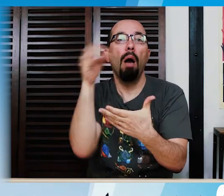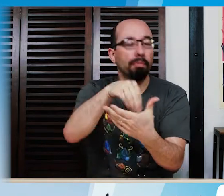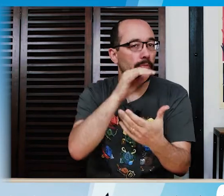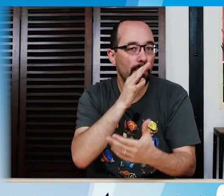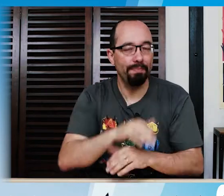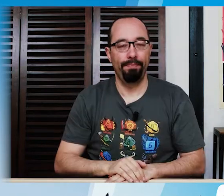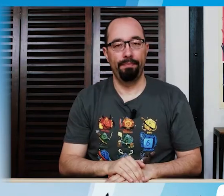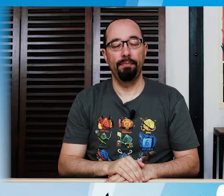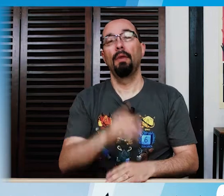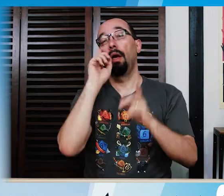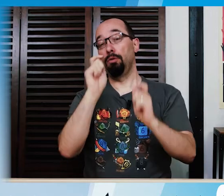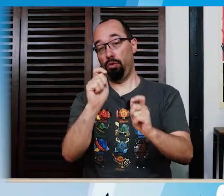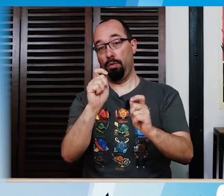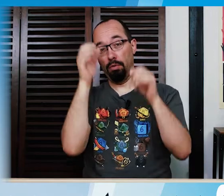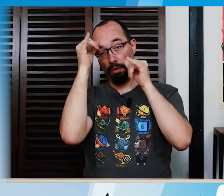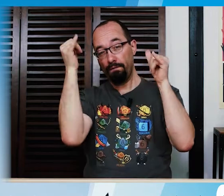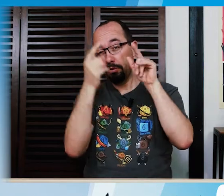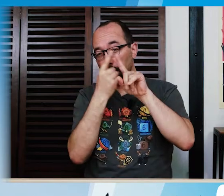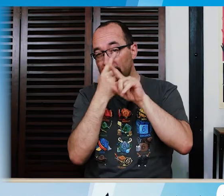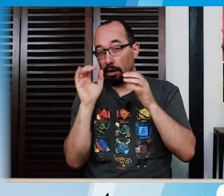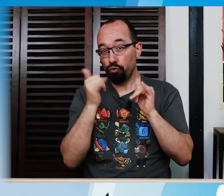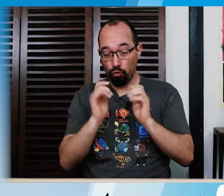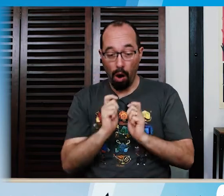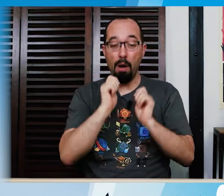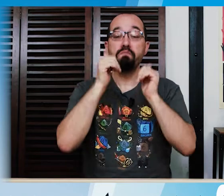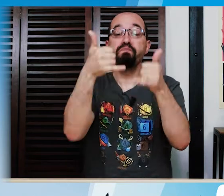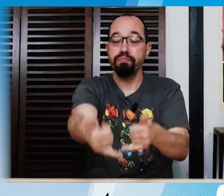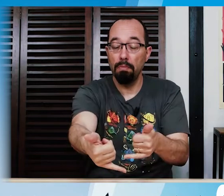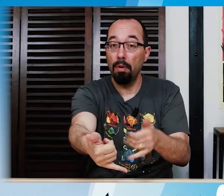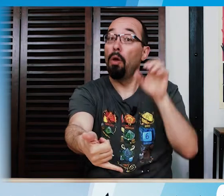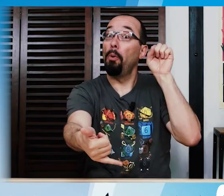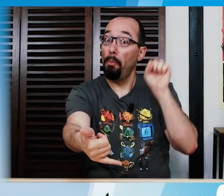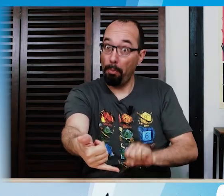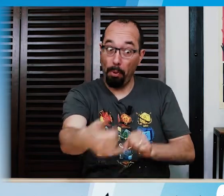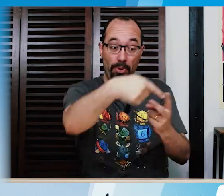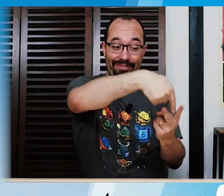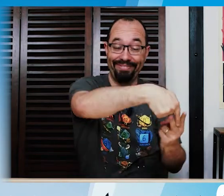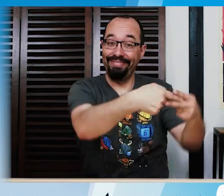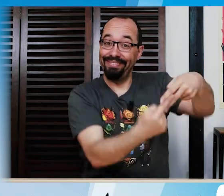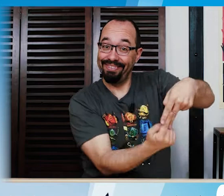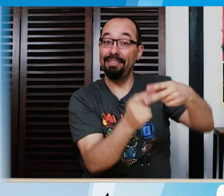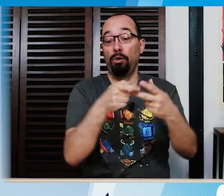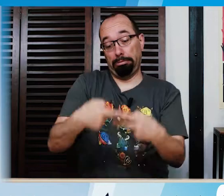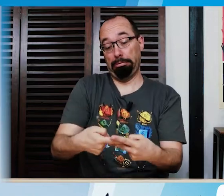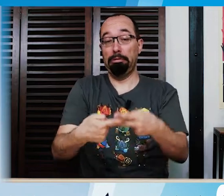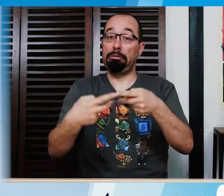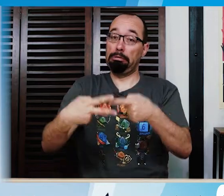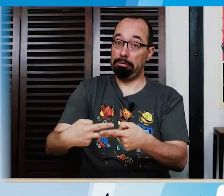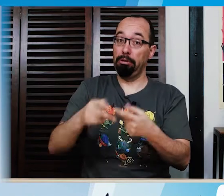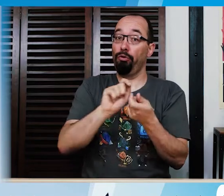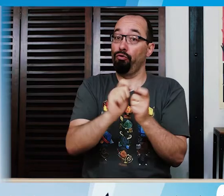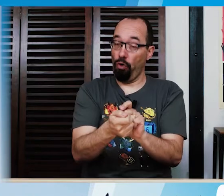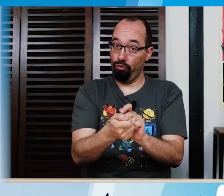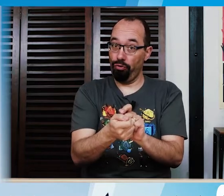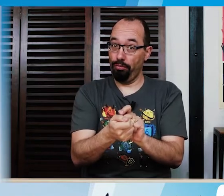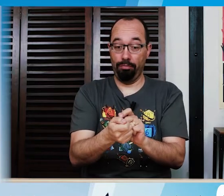Attention! Jouer une vache spéciale permet au fermier, s'il le désire, de changer le sens du tour de jeu. Il place alors la flèche